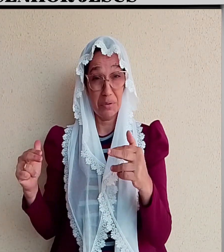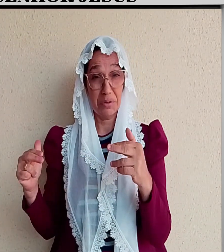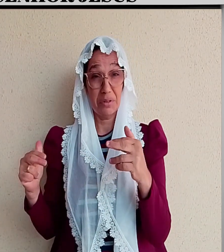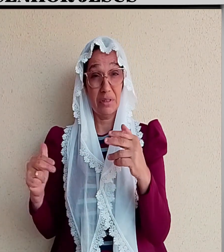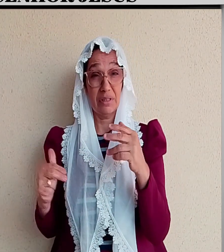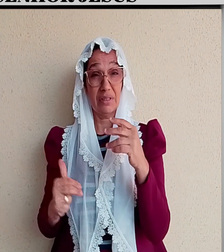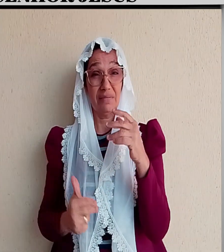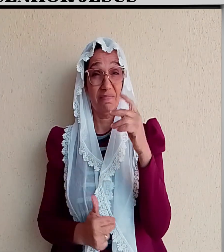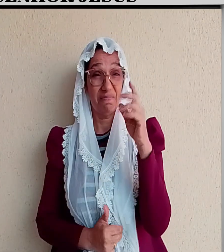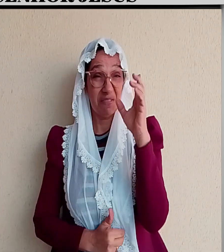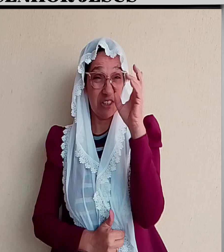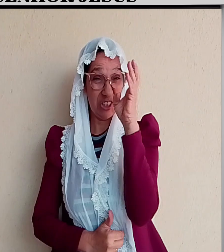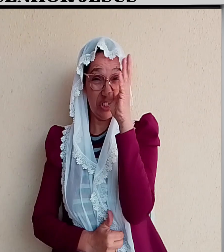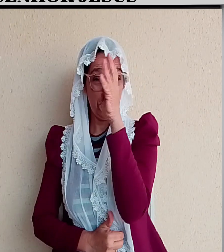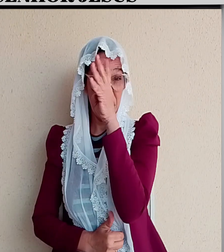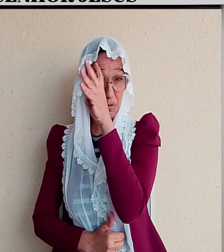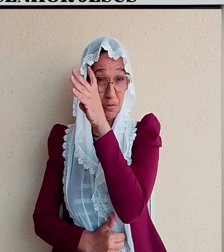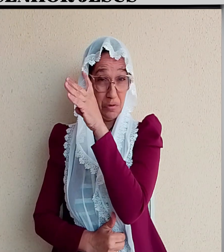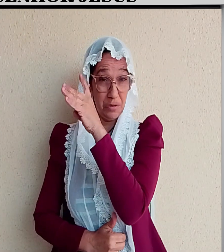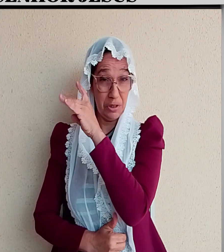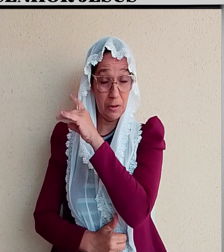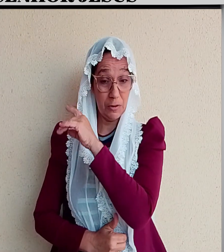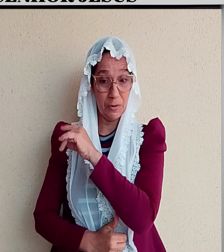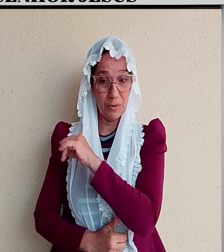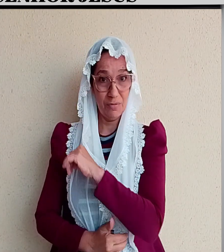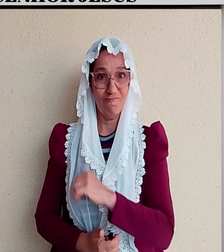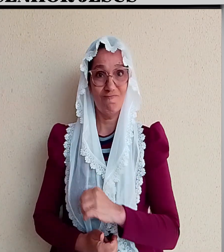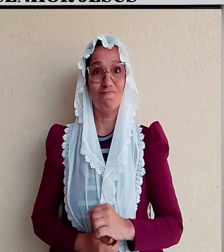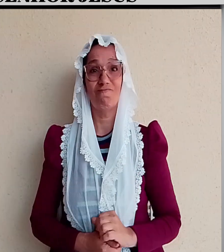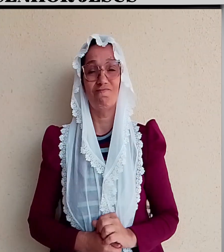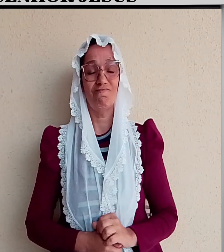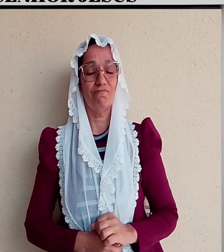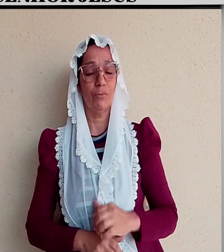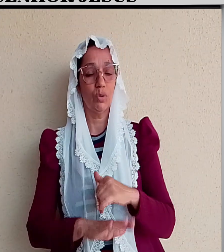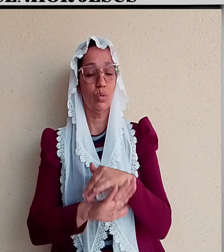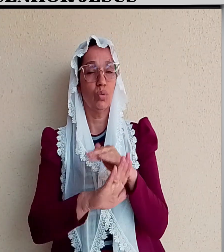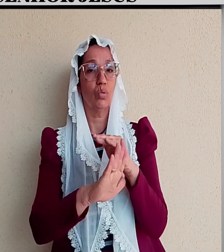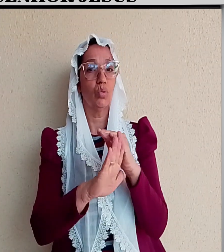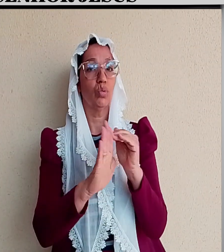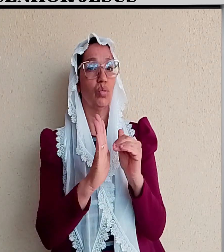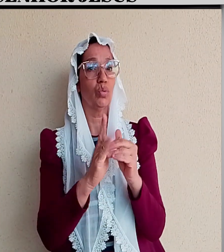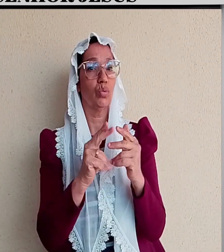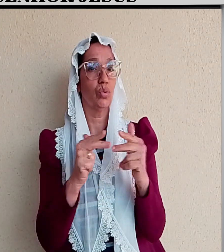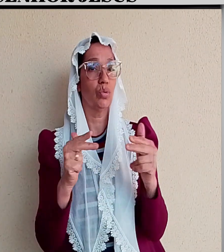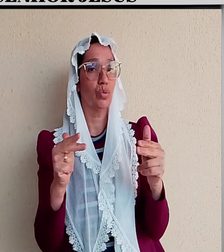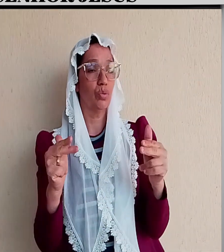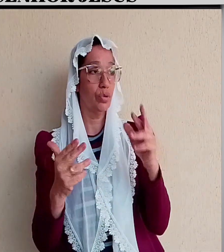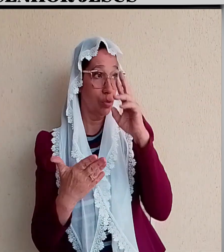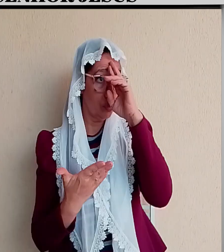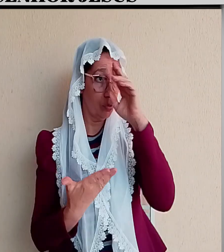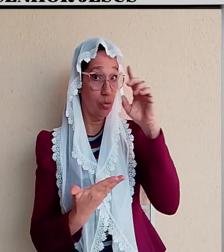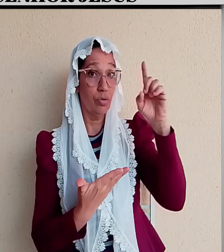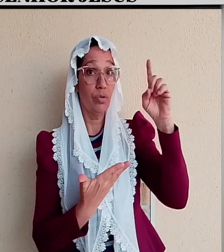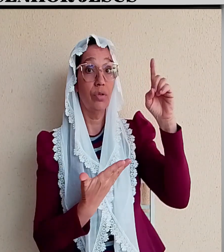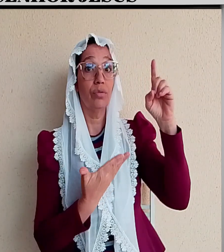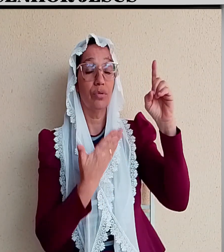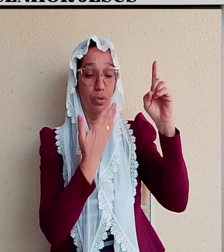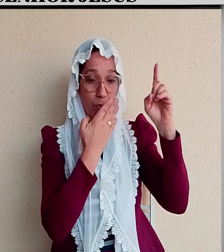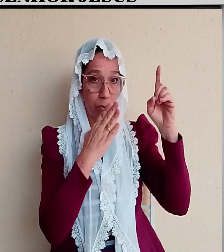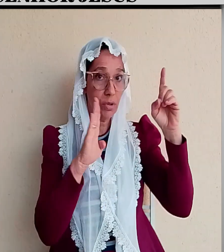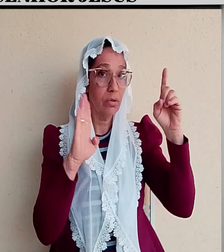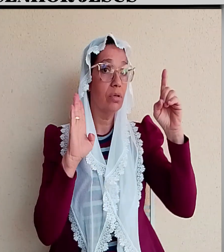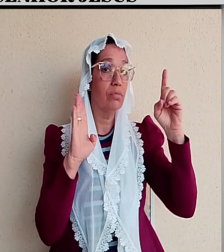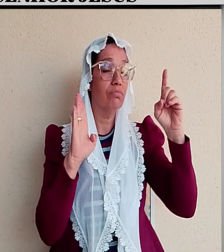iremos ver se cumprir tudo aquilo que Ele nos tem falado. Irmãos, e hoje a promessa do Senhor é vir